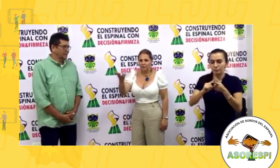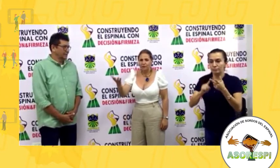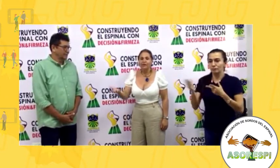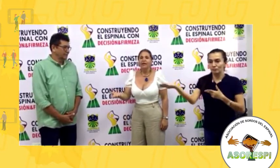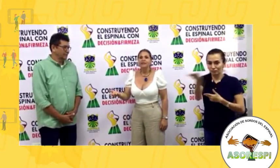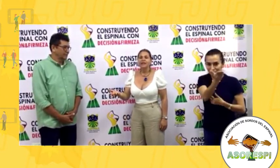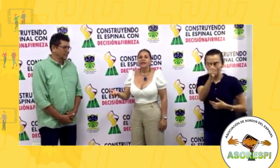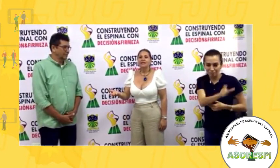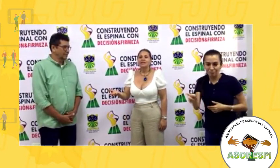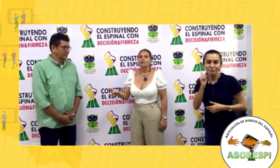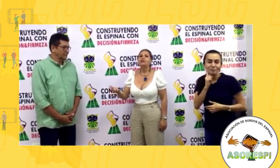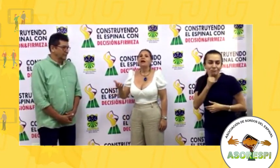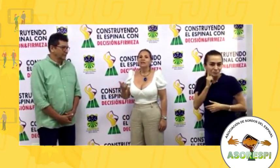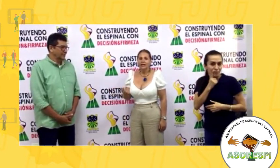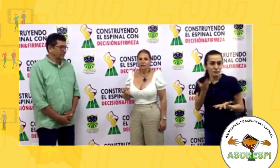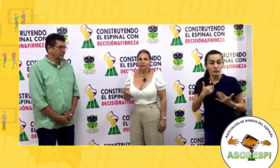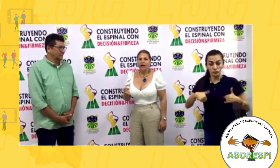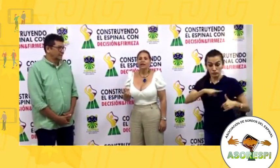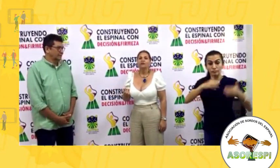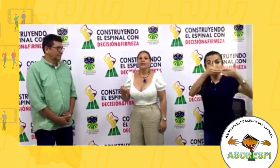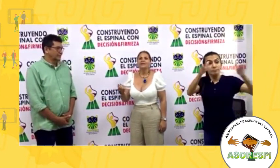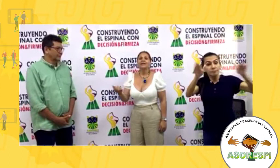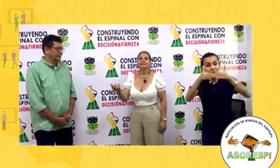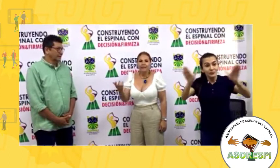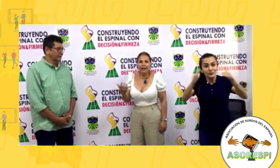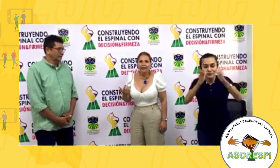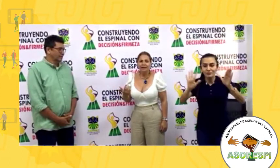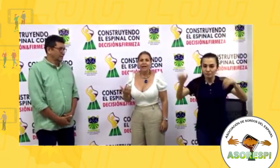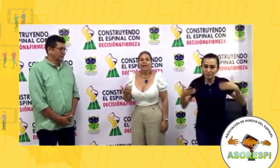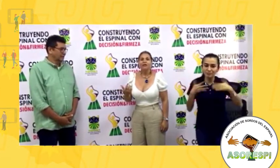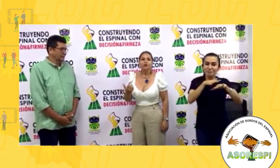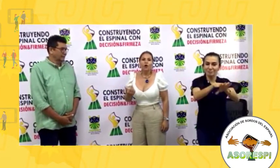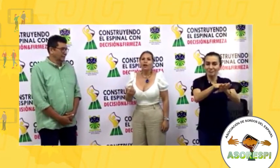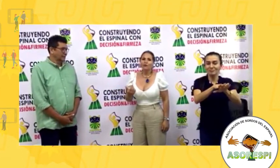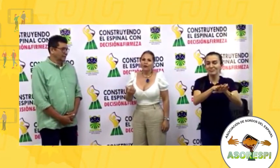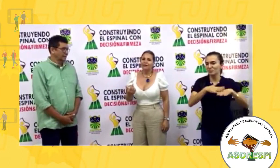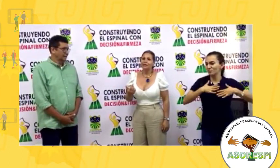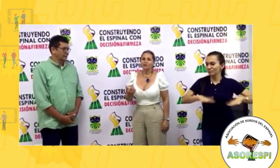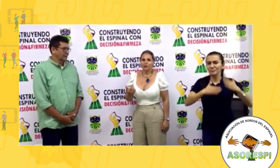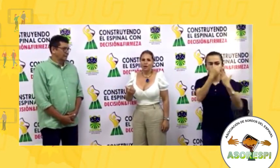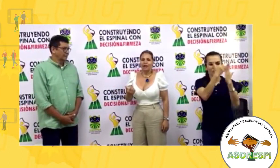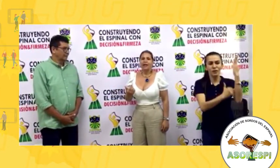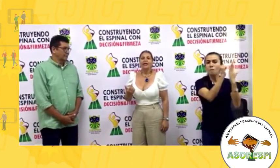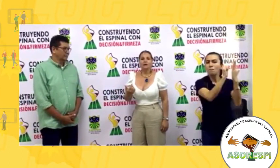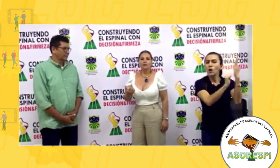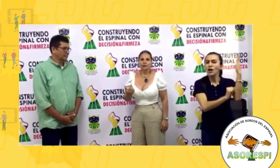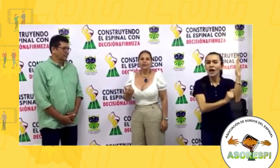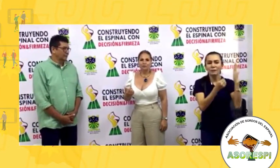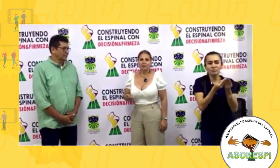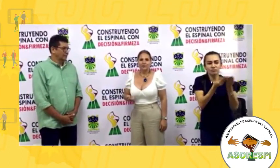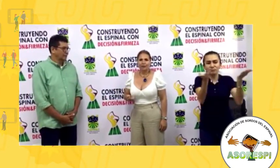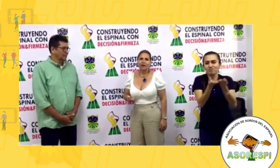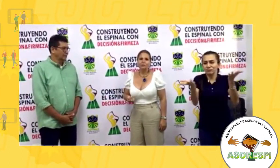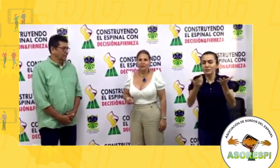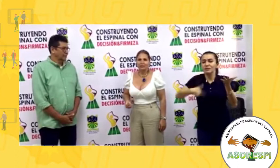son también ustedes, estamos abiertos a que ustedes integren en toda la oferta institucional que nosotros